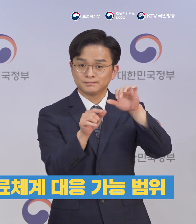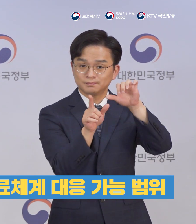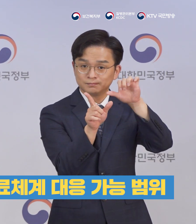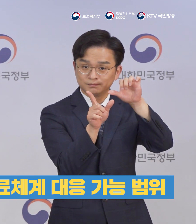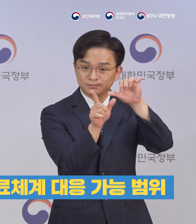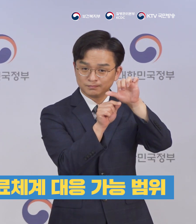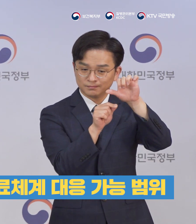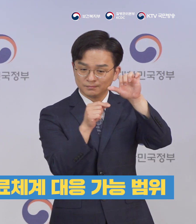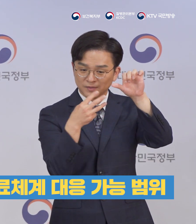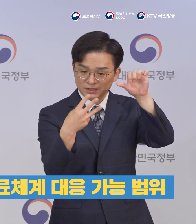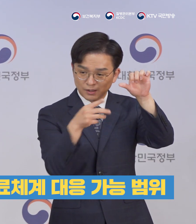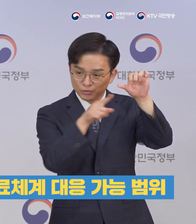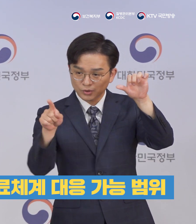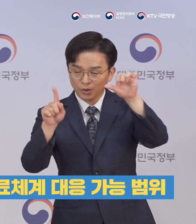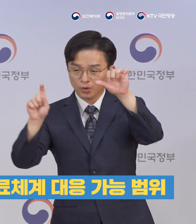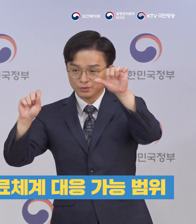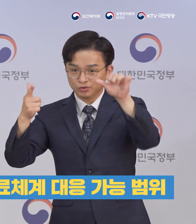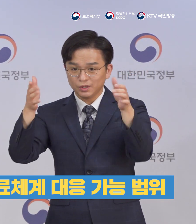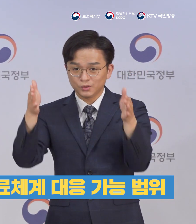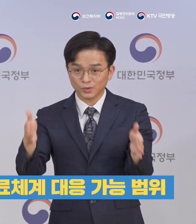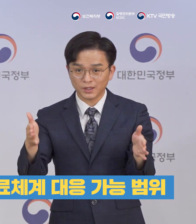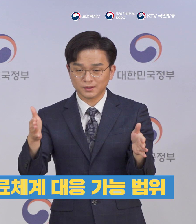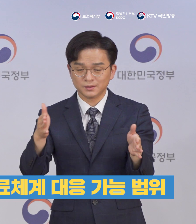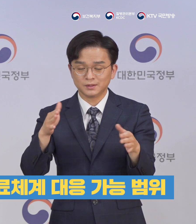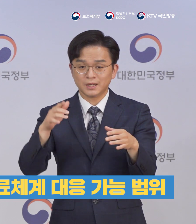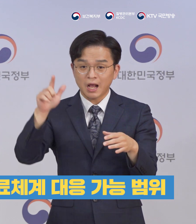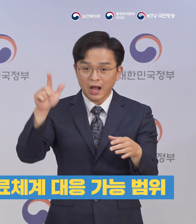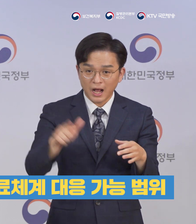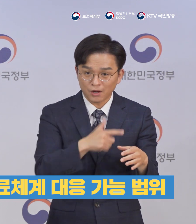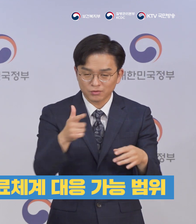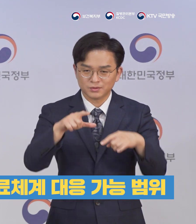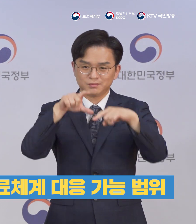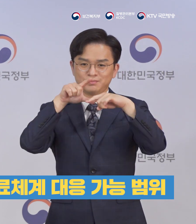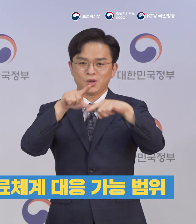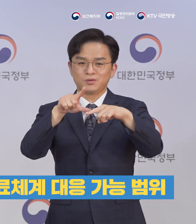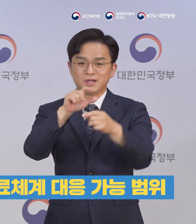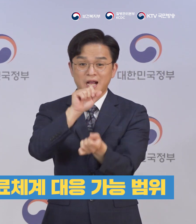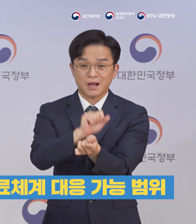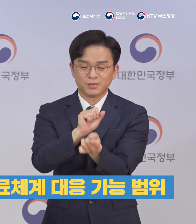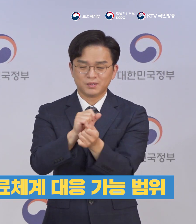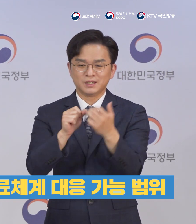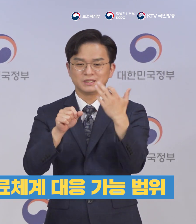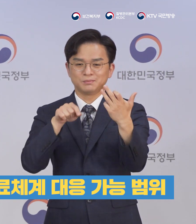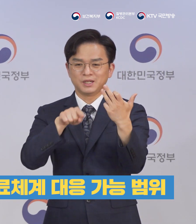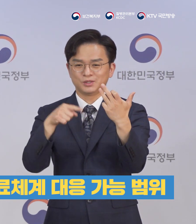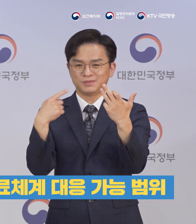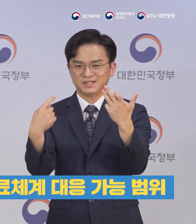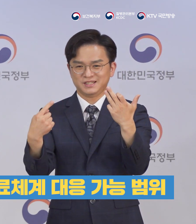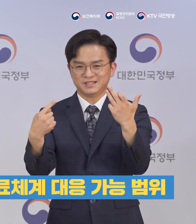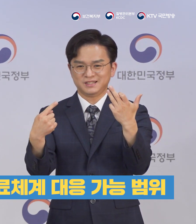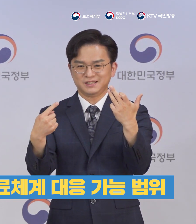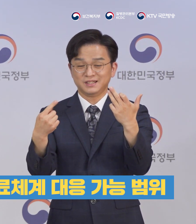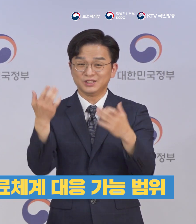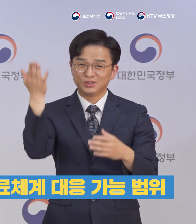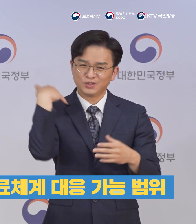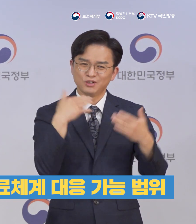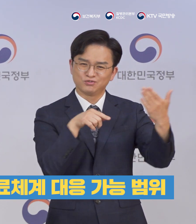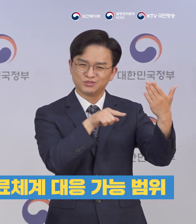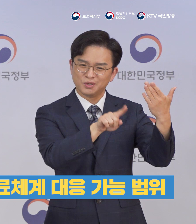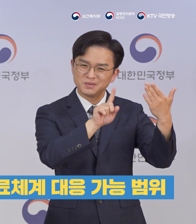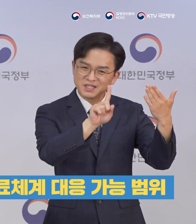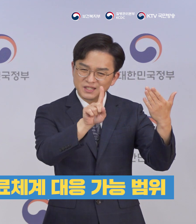신규 확진 환자는 일일 평균 18.4명으로 이전 2주간의 9.1명에 비해